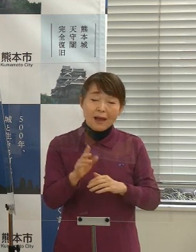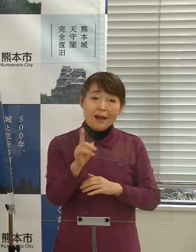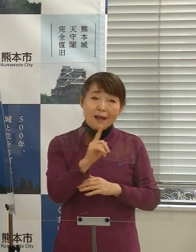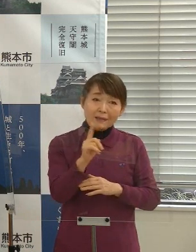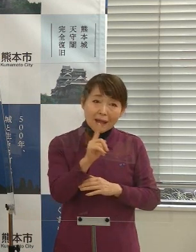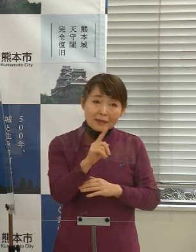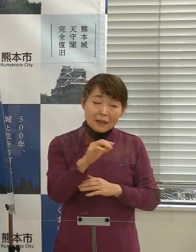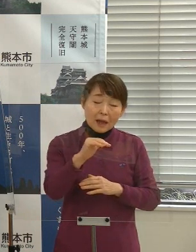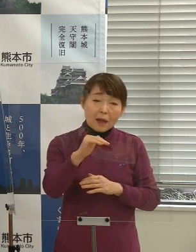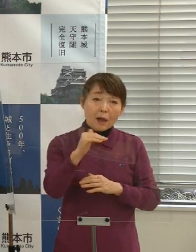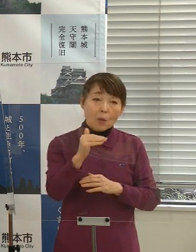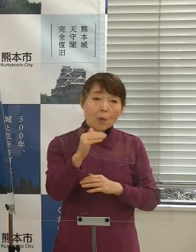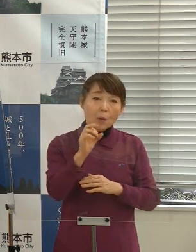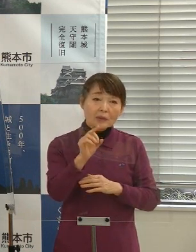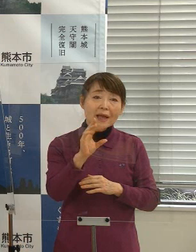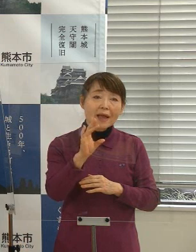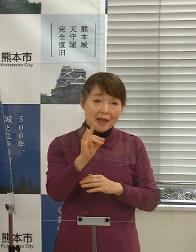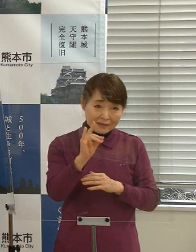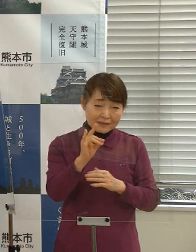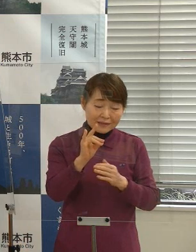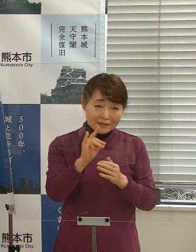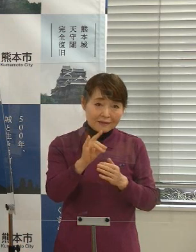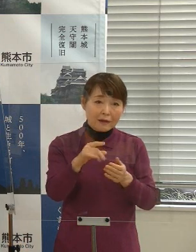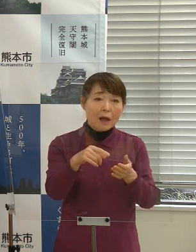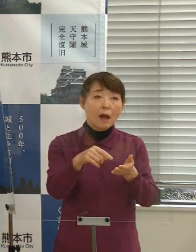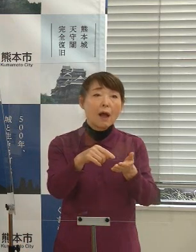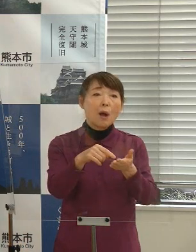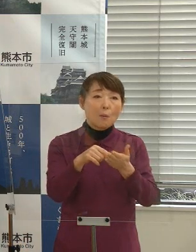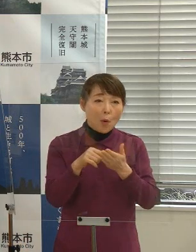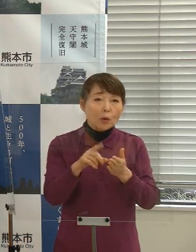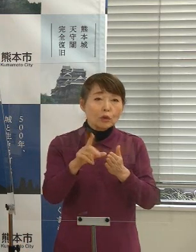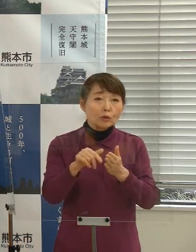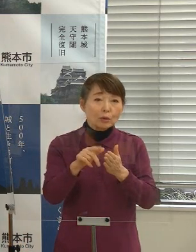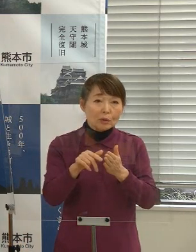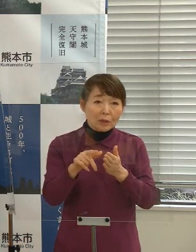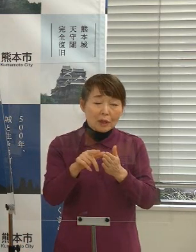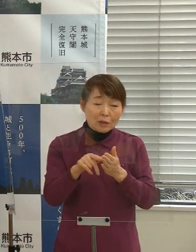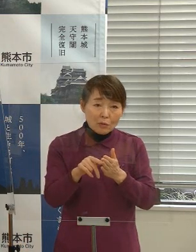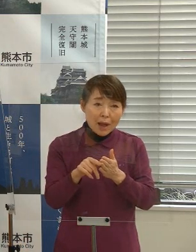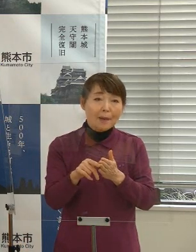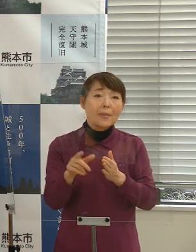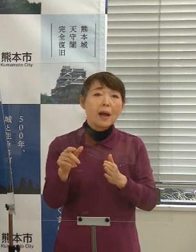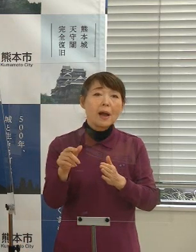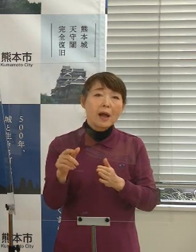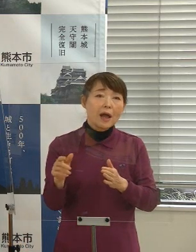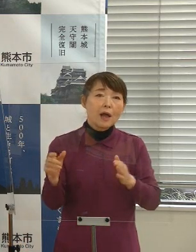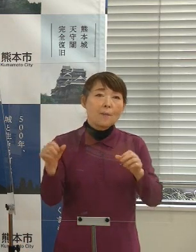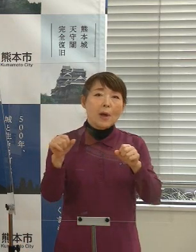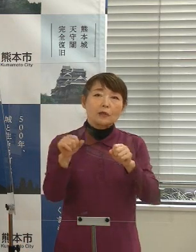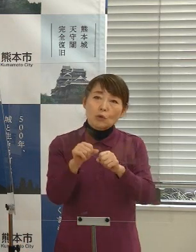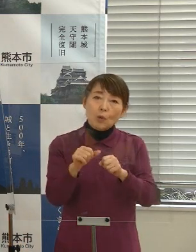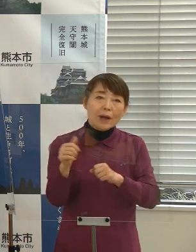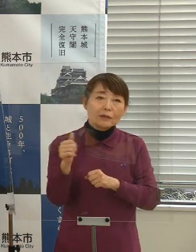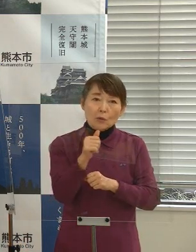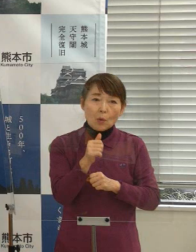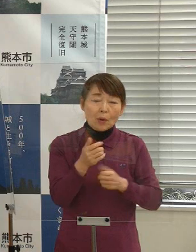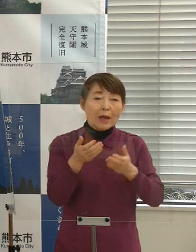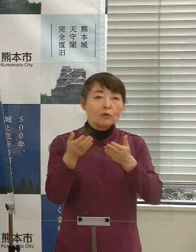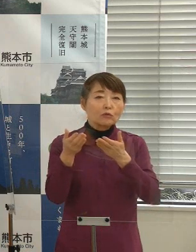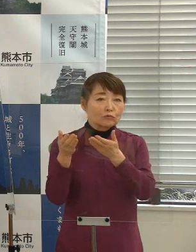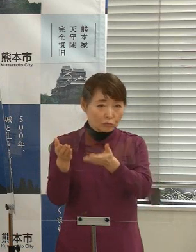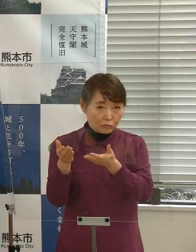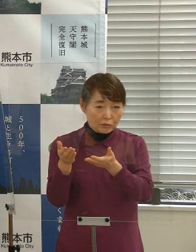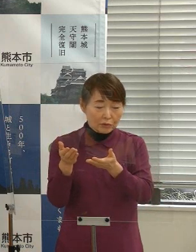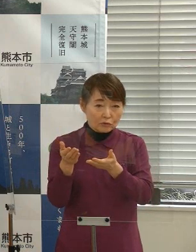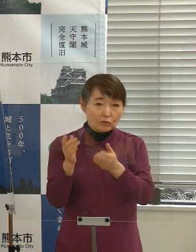籍が出された場合には照会をするということになっていますので、その時点での対応になろうかというふうに思っているところで